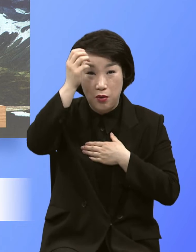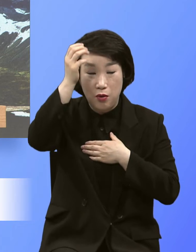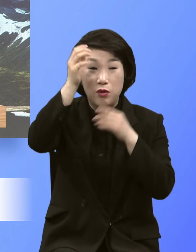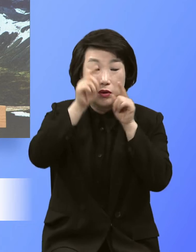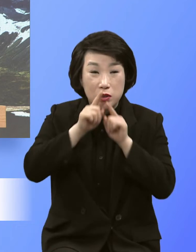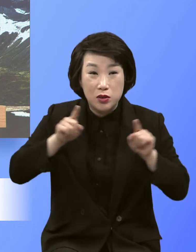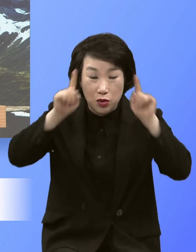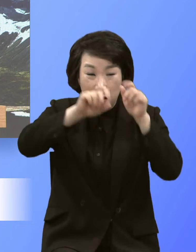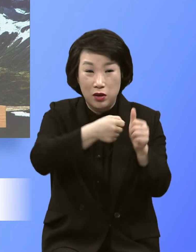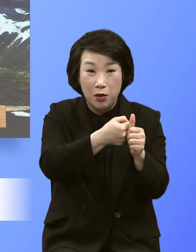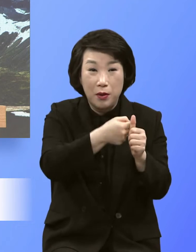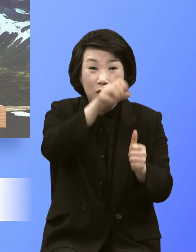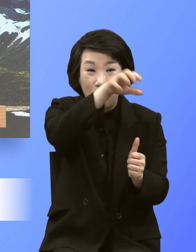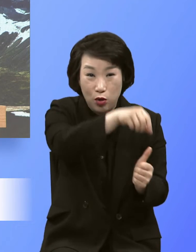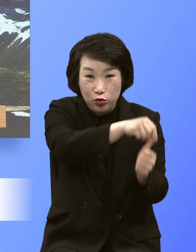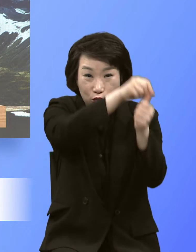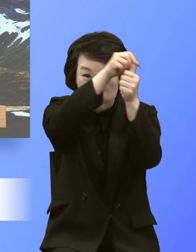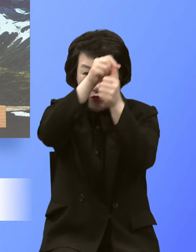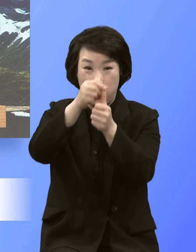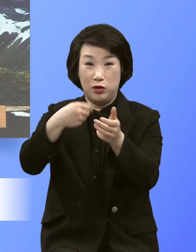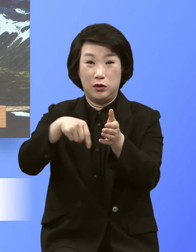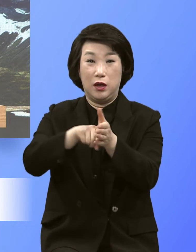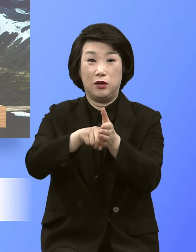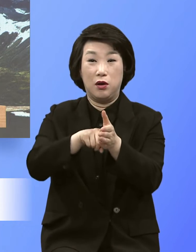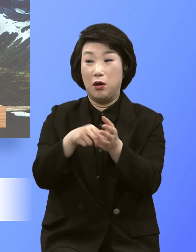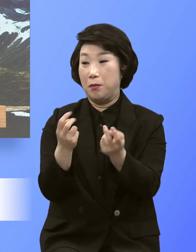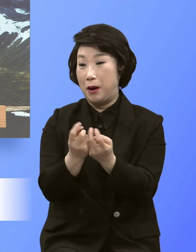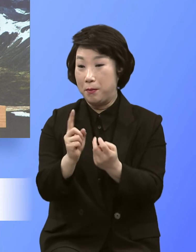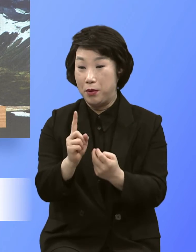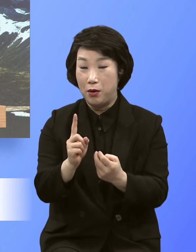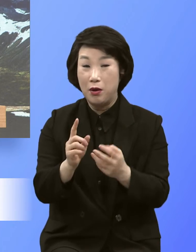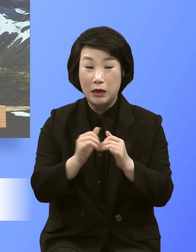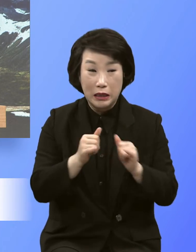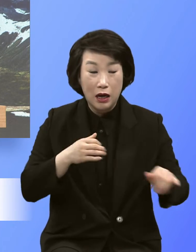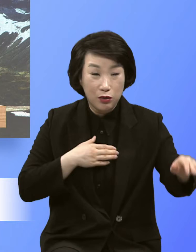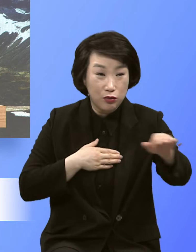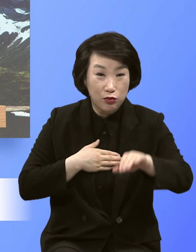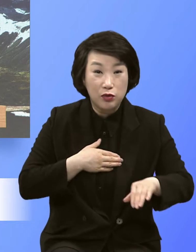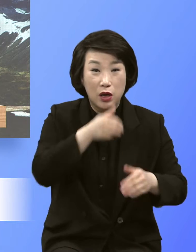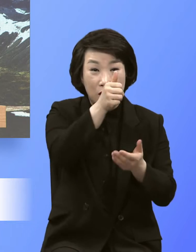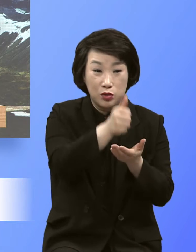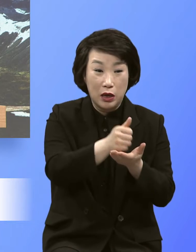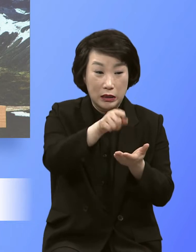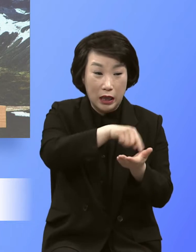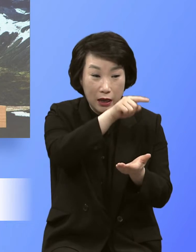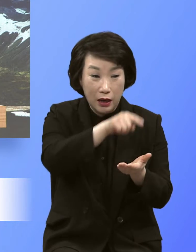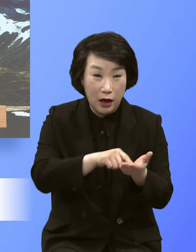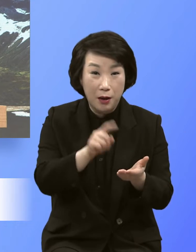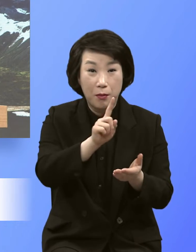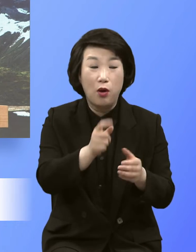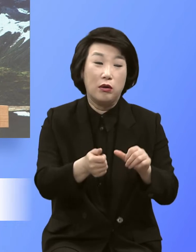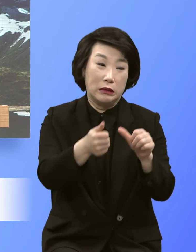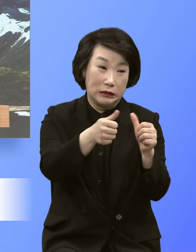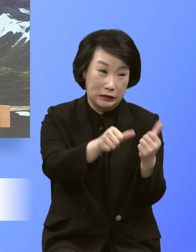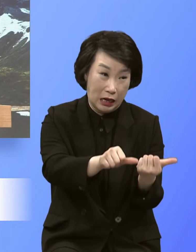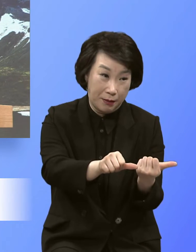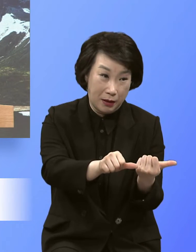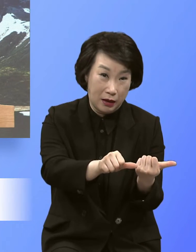지옥의 형벌에서 살리기 위해서는 인간의 죄값은